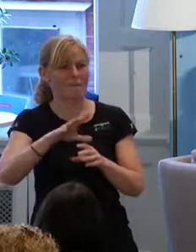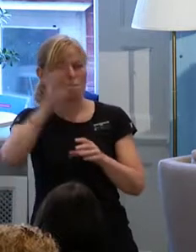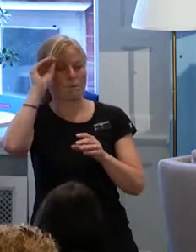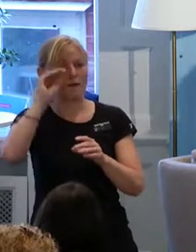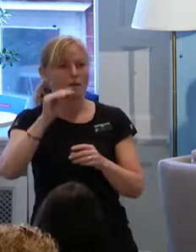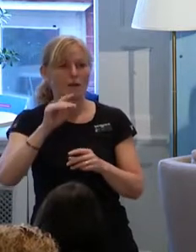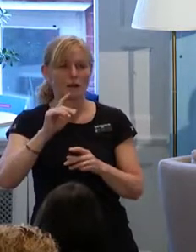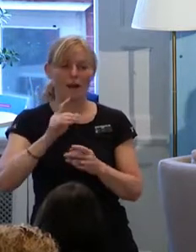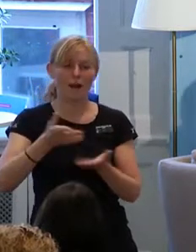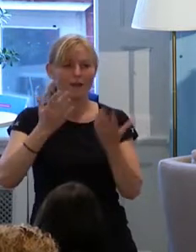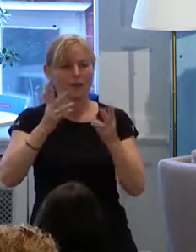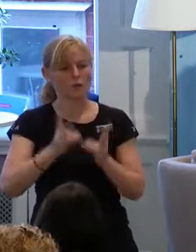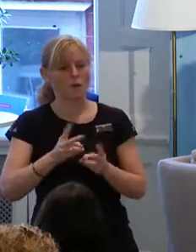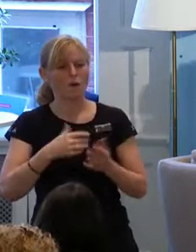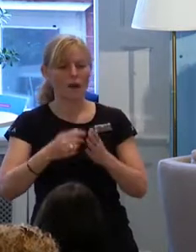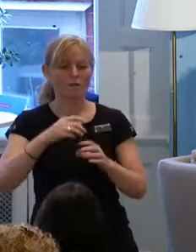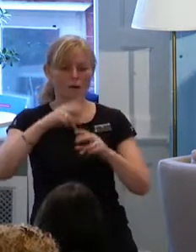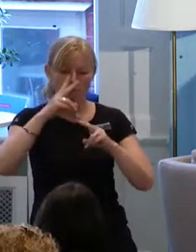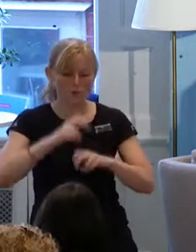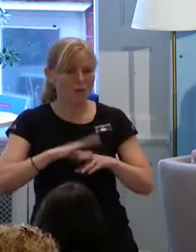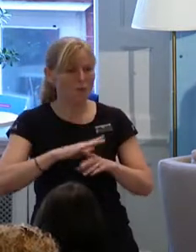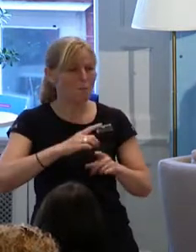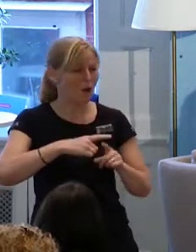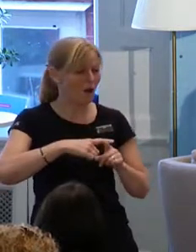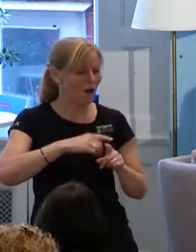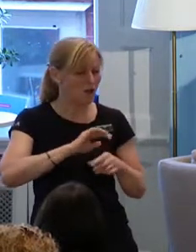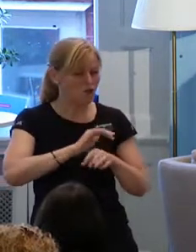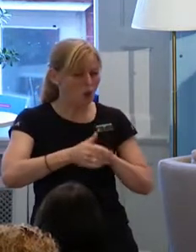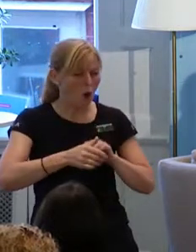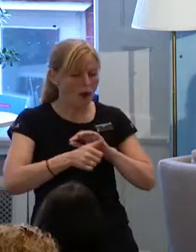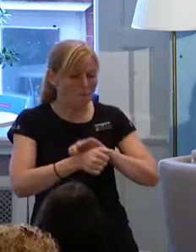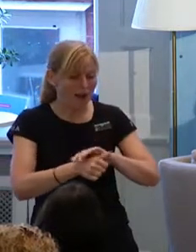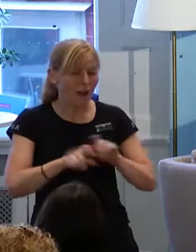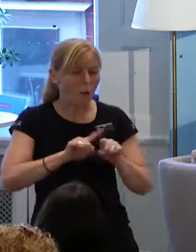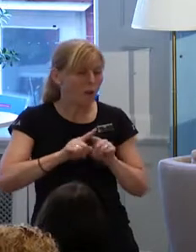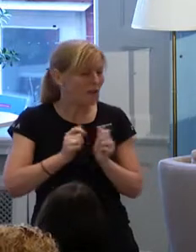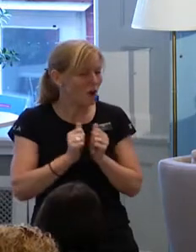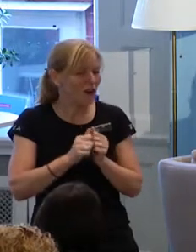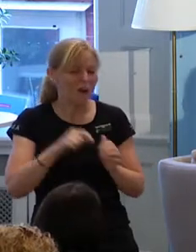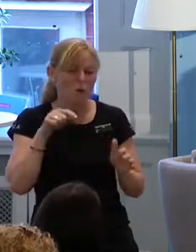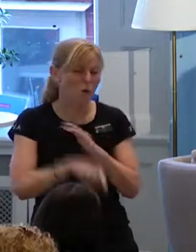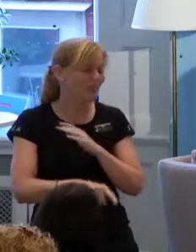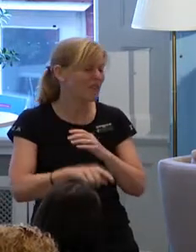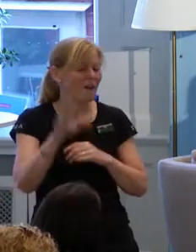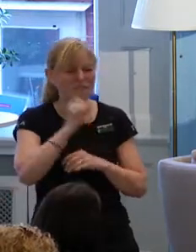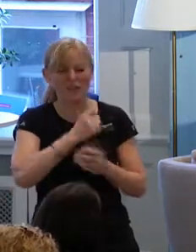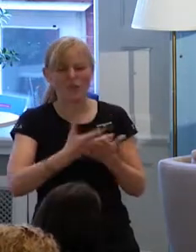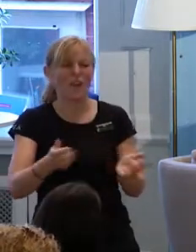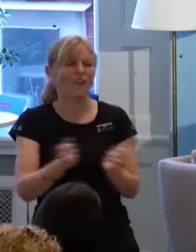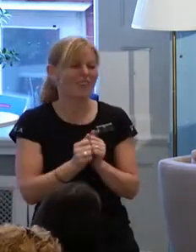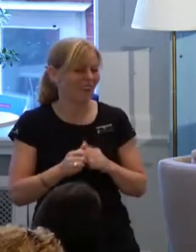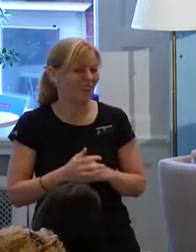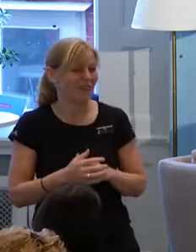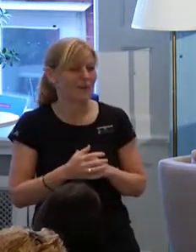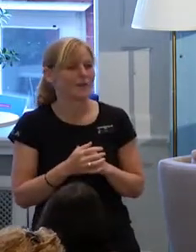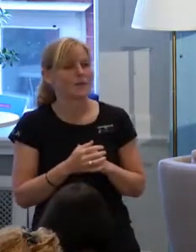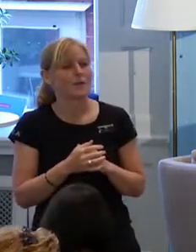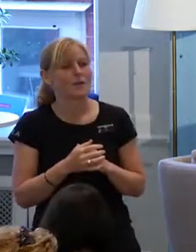behövs. Och varför håller ni på att forska på skalbaggar och annat skit? Det är helt oväsentligt, vad får man för jobb? Nej, men jag bara menar